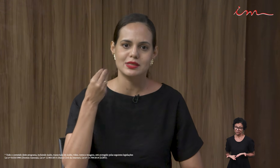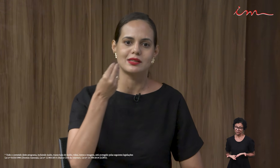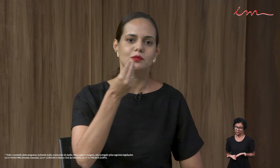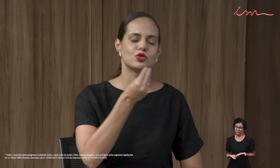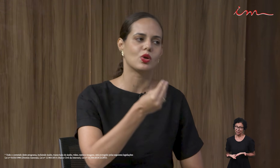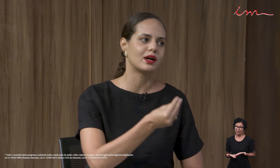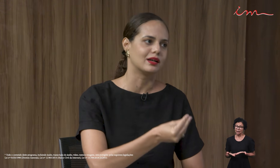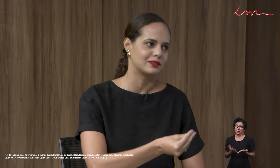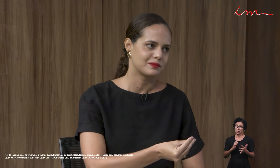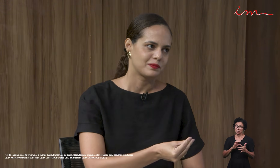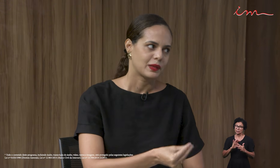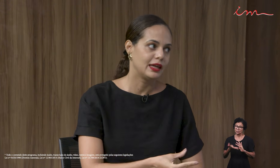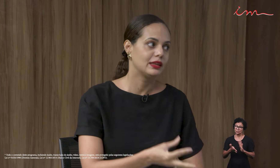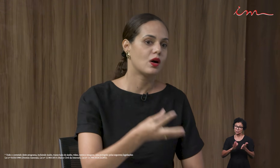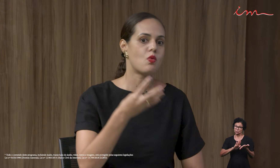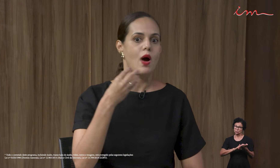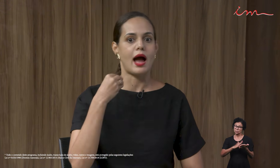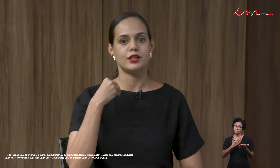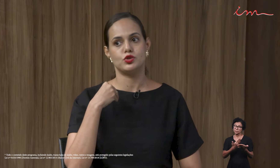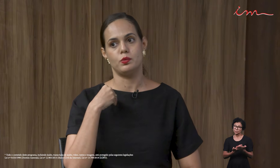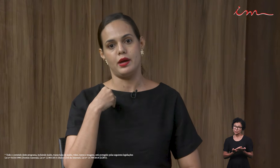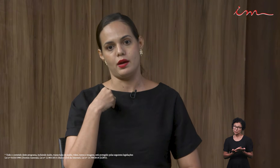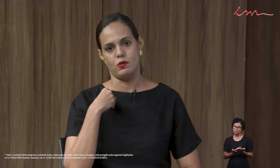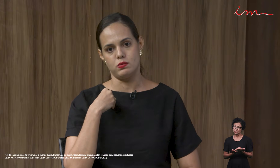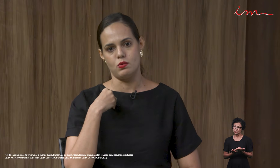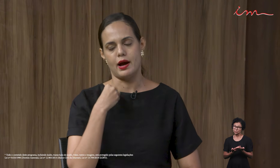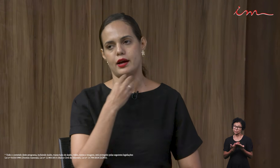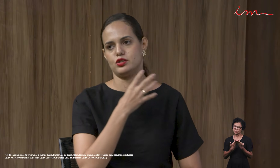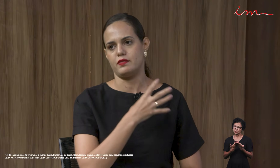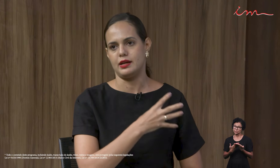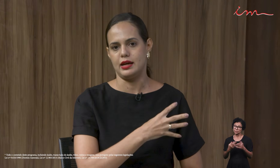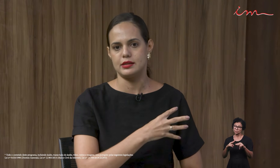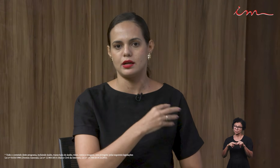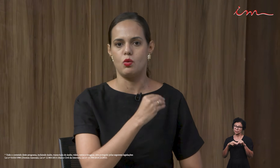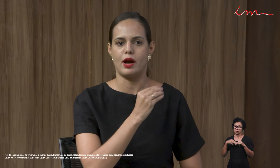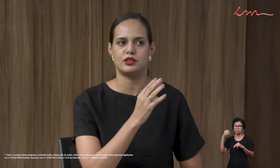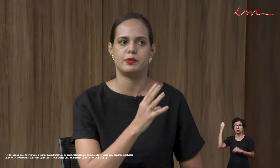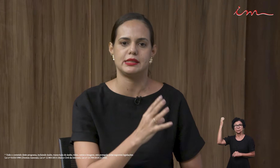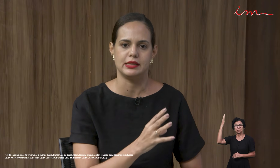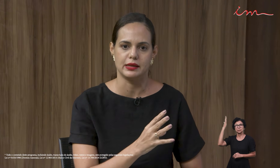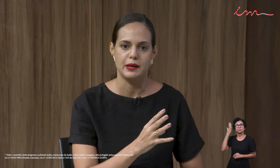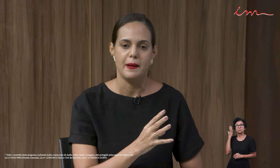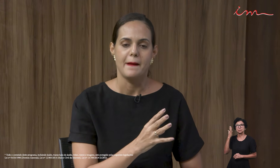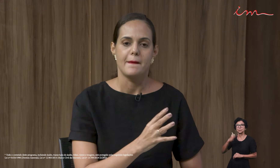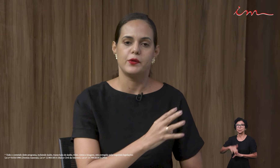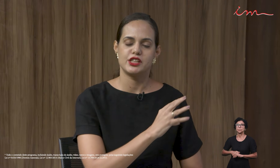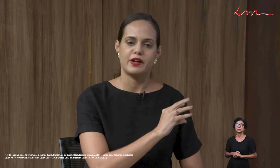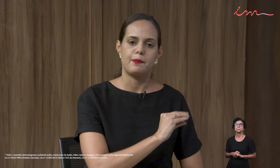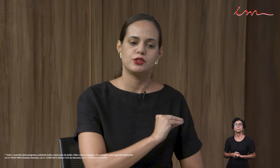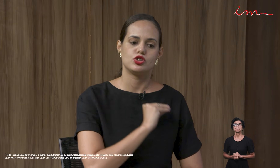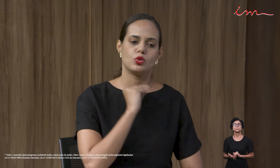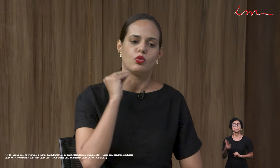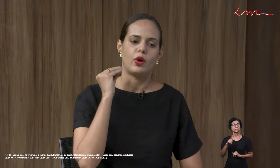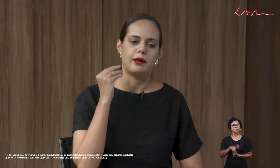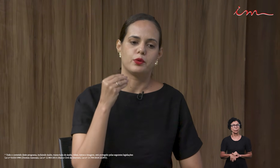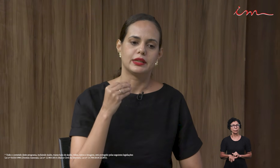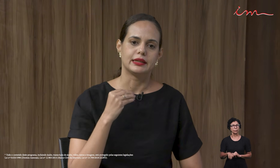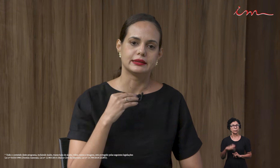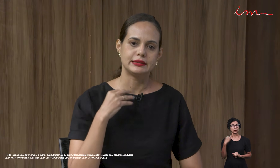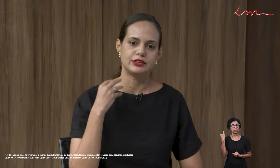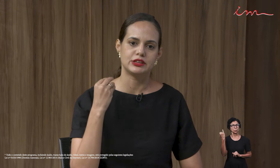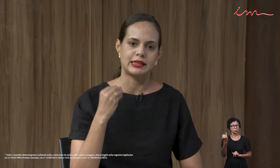que nós estamos colocando. E não um acho meu, um acho da Vanessa, um acho da Priscila. Por isso a gente vai repetir de novo,